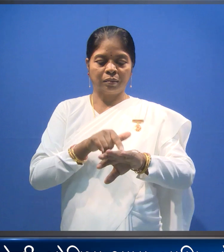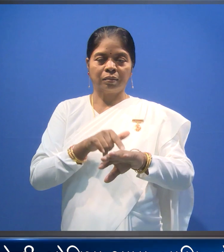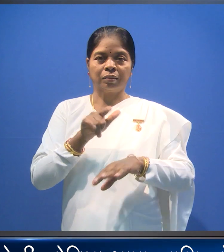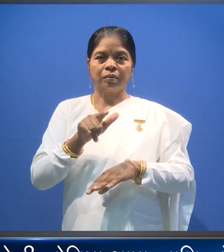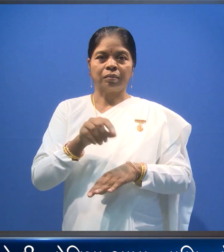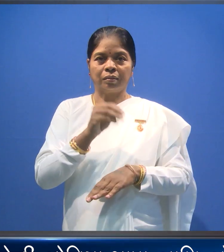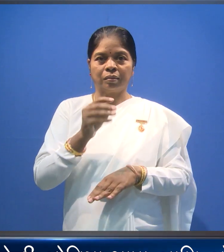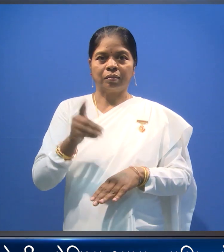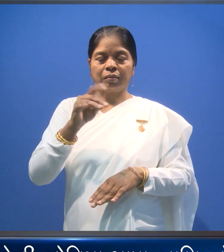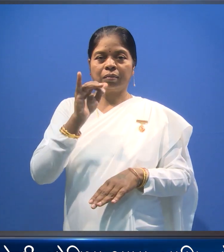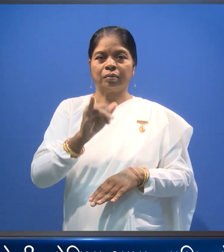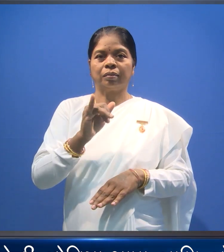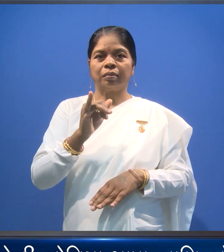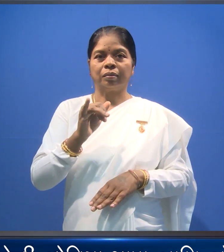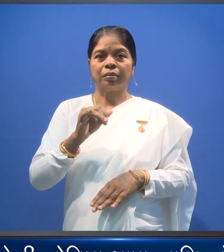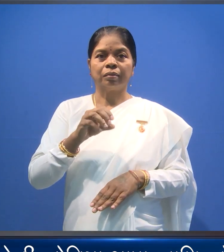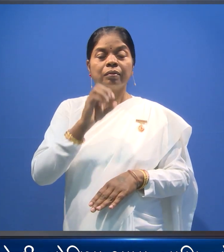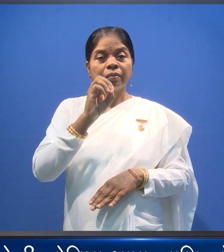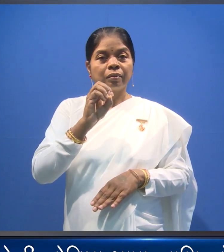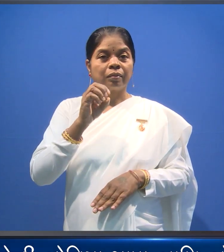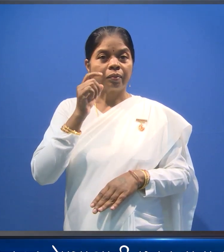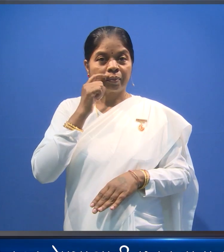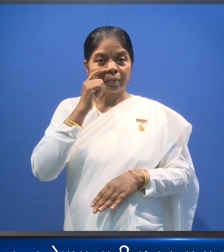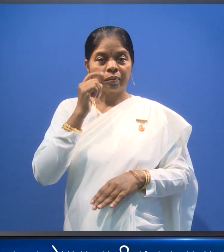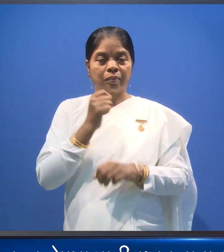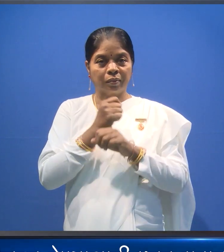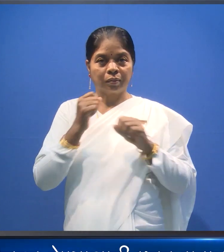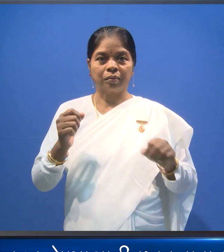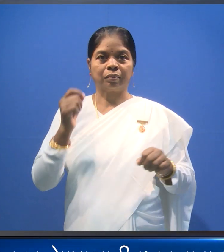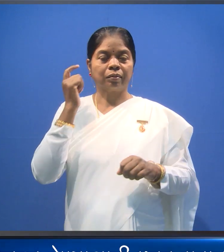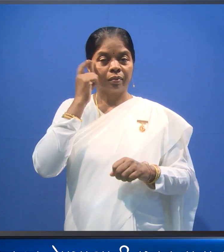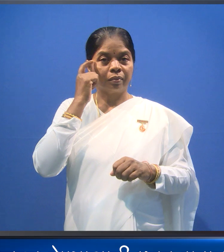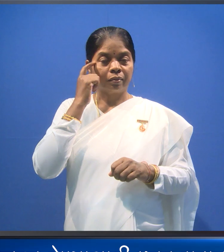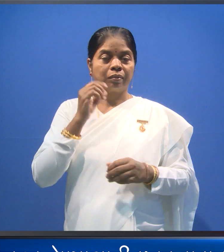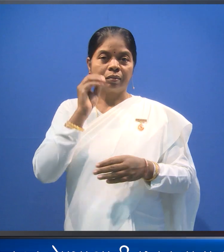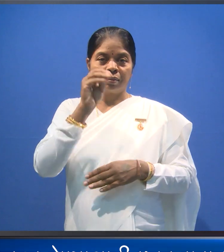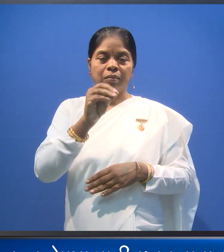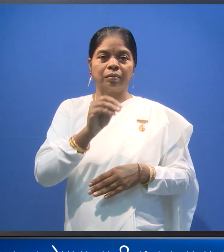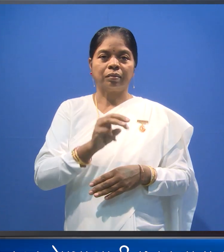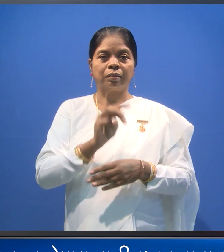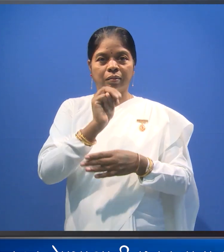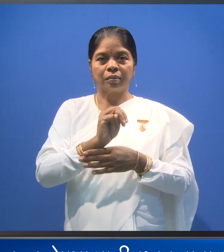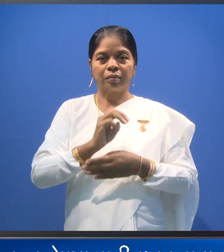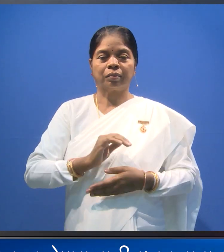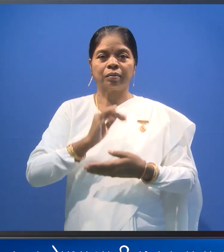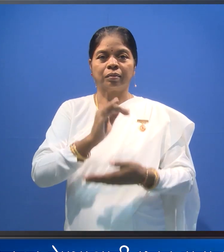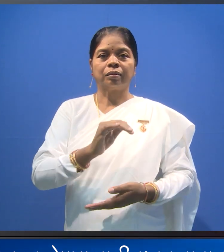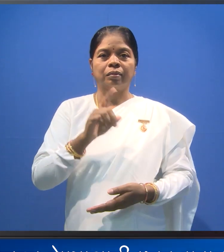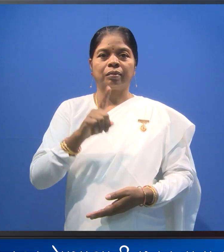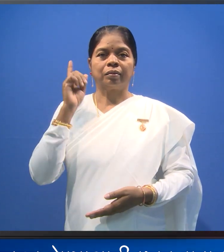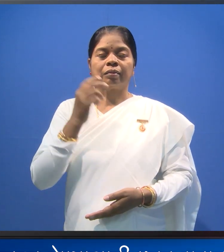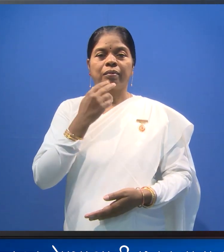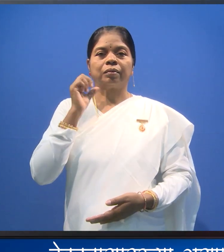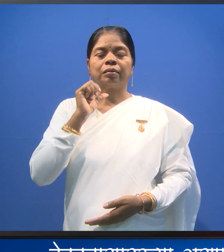ओडिया भाषा आणि ओडिशांच्या लोकांना एक स्वतंत्र ओळख देण्यासाठी एका महान व्यक्तीचा जन्म झाला होता.